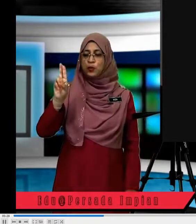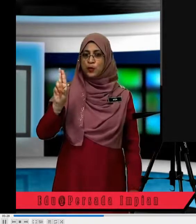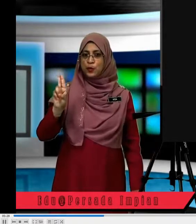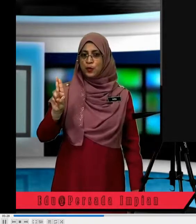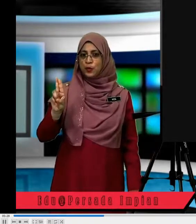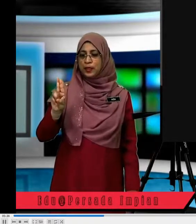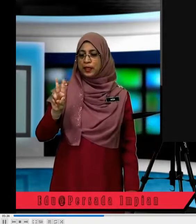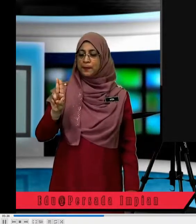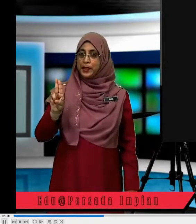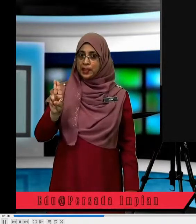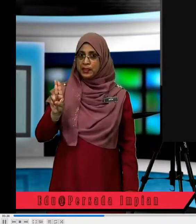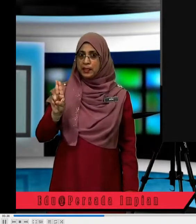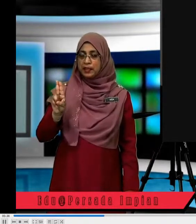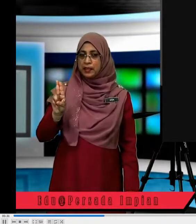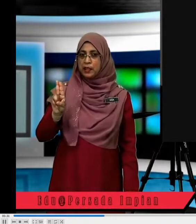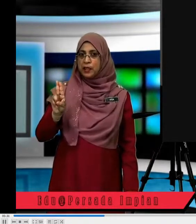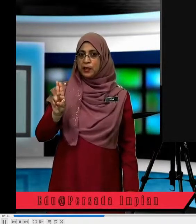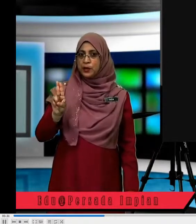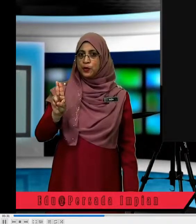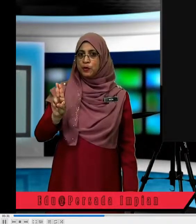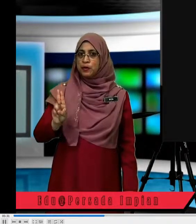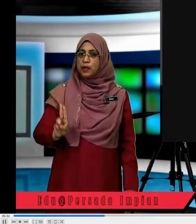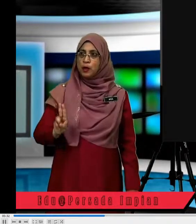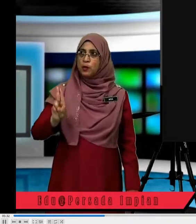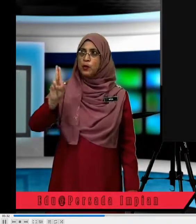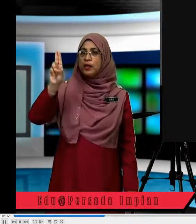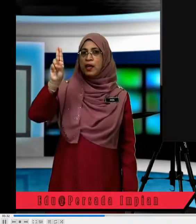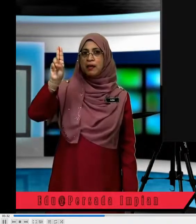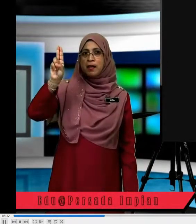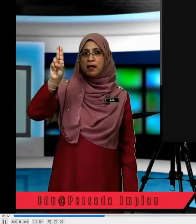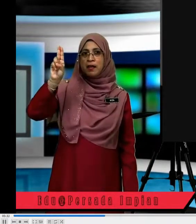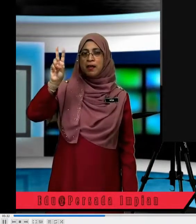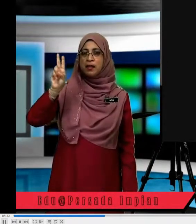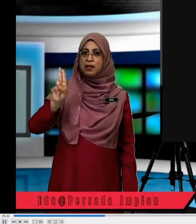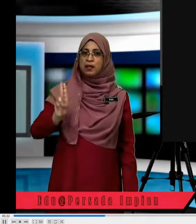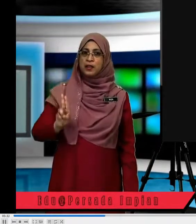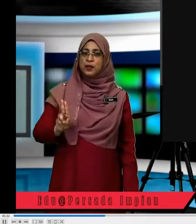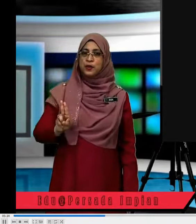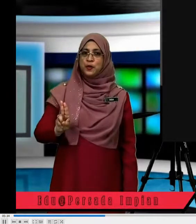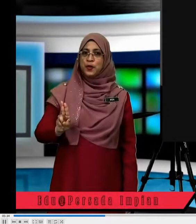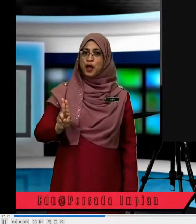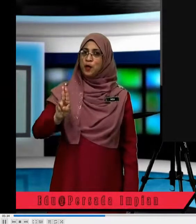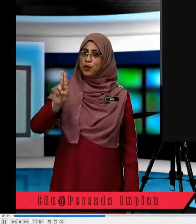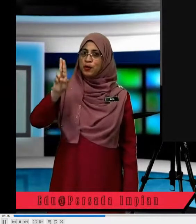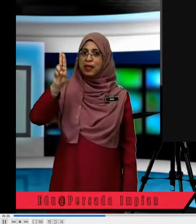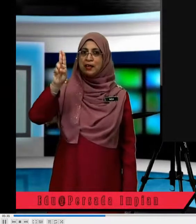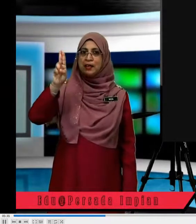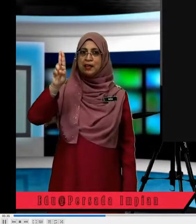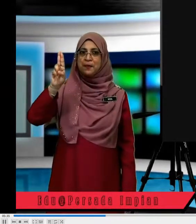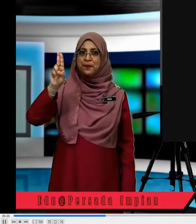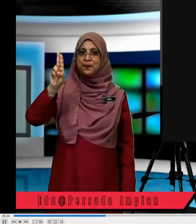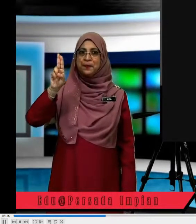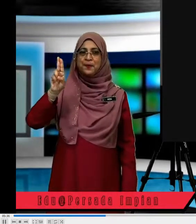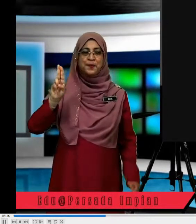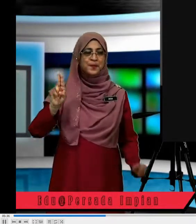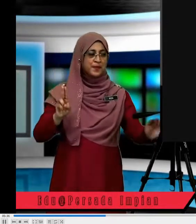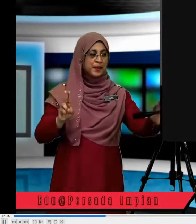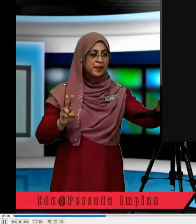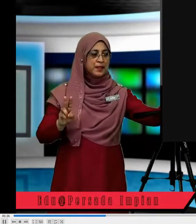Hai you rapatkan Jariyah you Utara you Utara